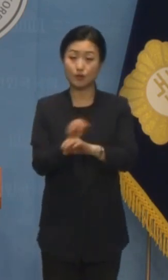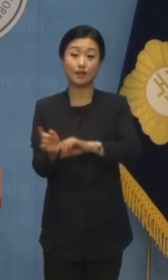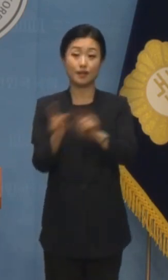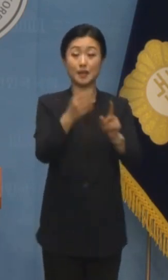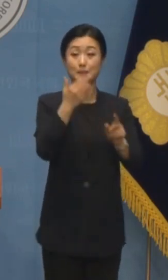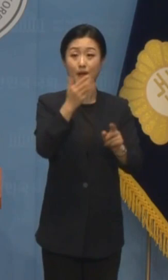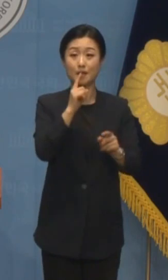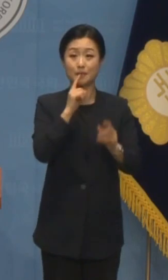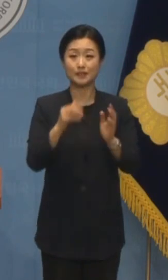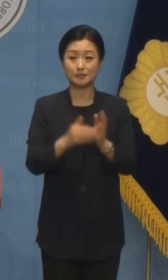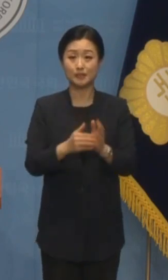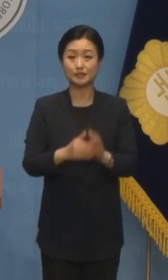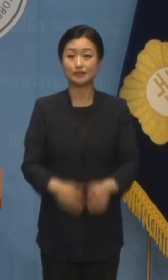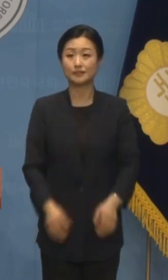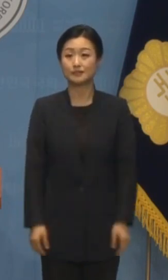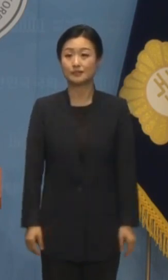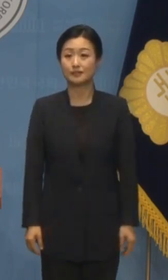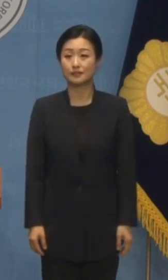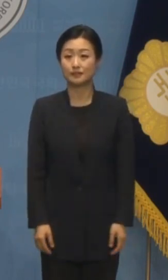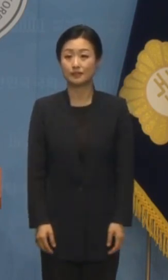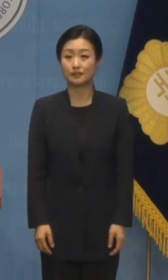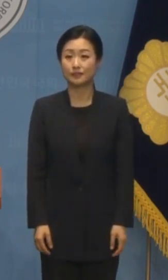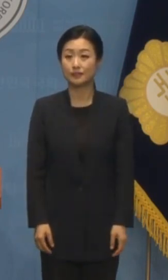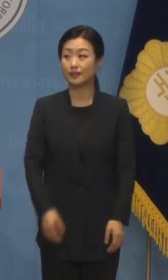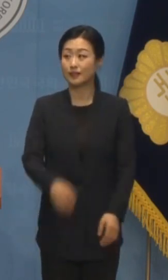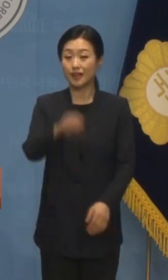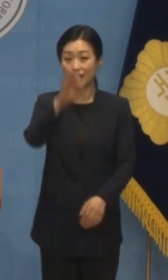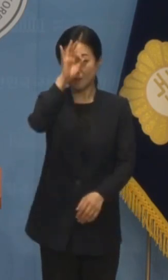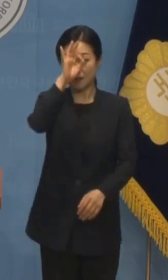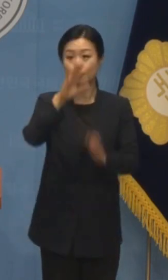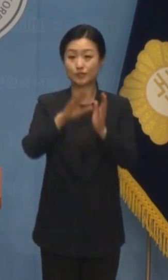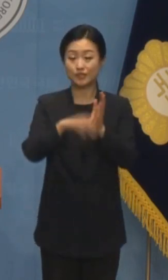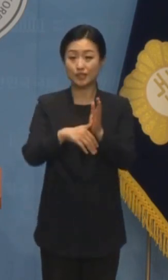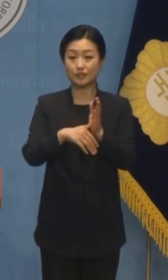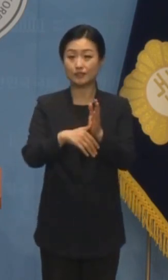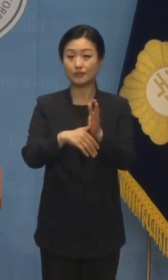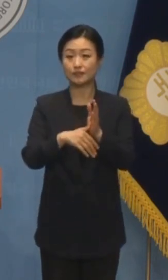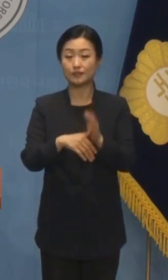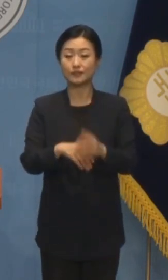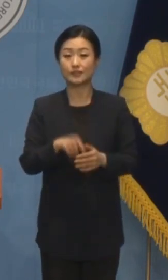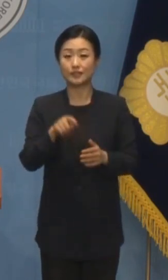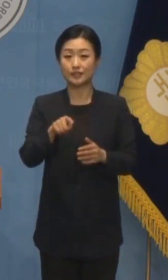말하고 있습니다. IMF조차도 재정 승수 개념을 수용하고 있는 것입니다.